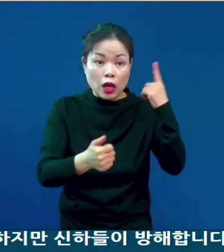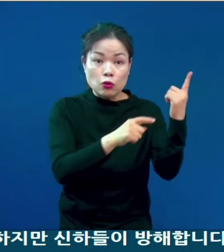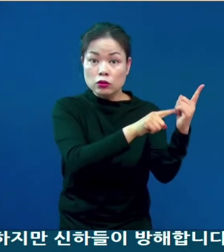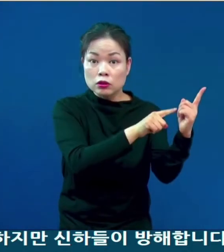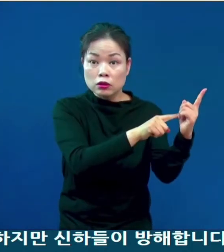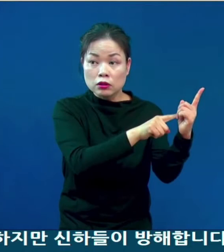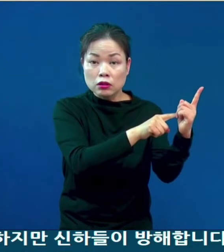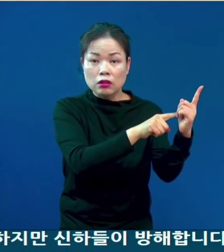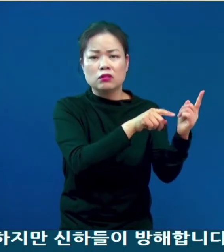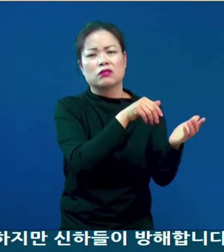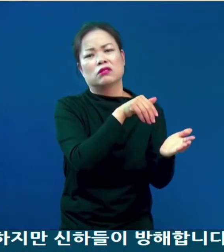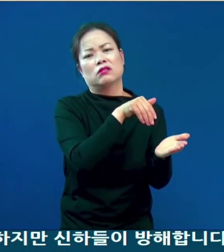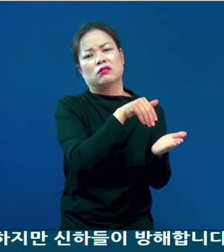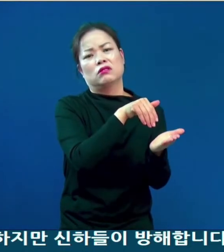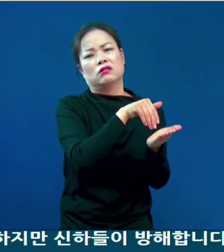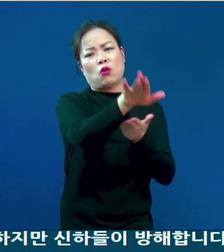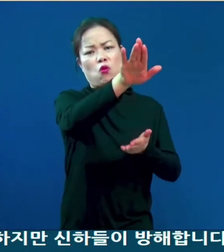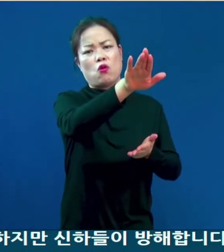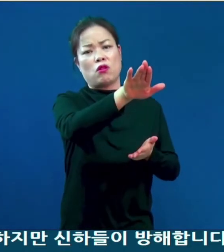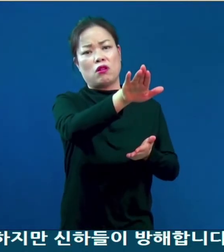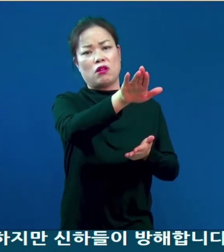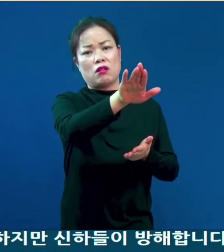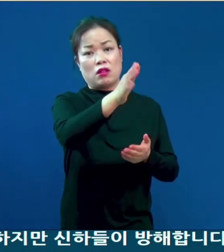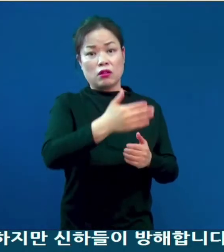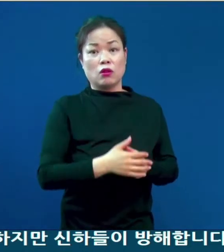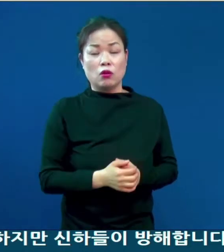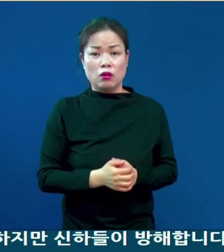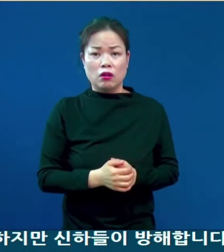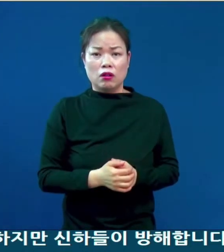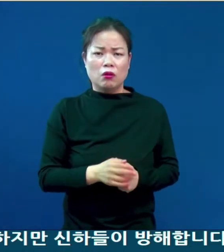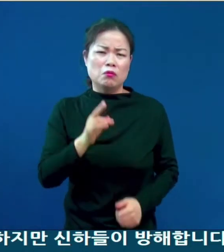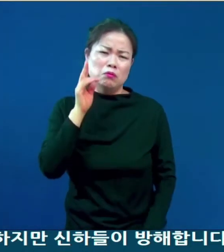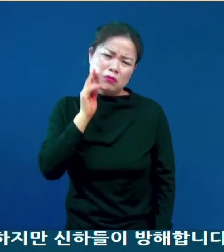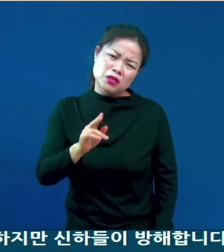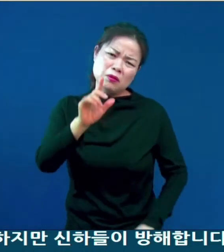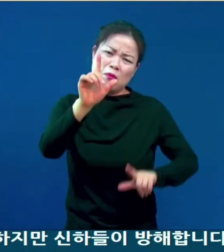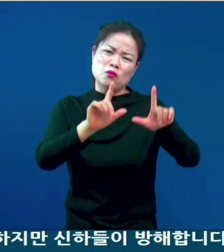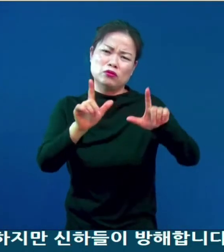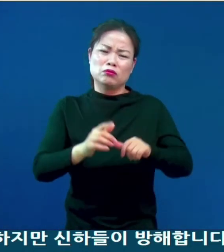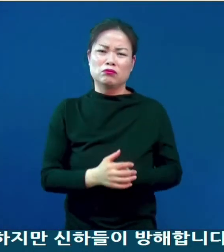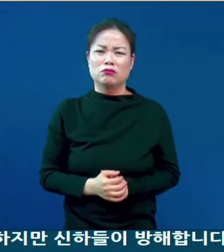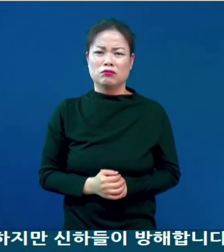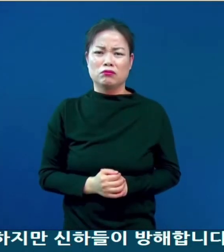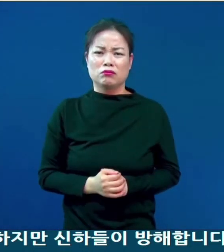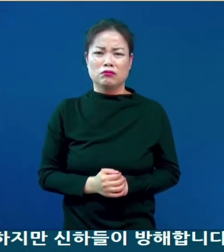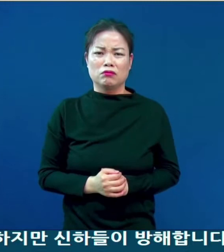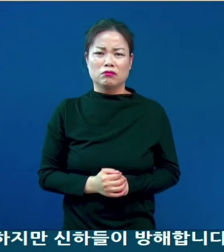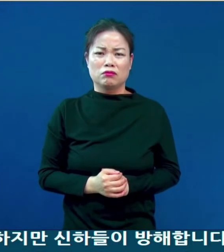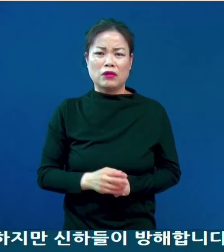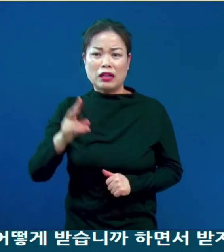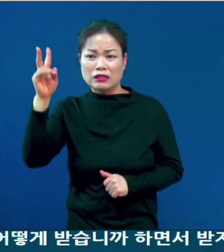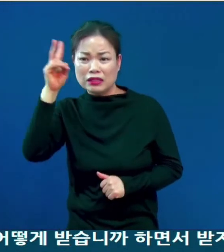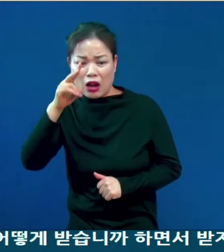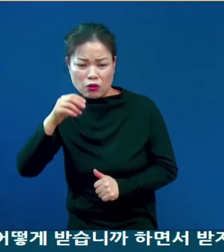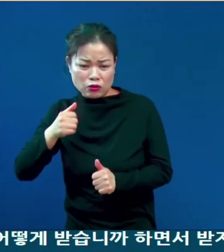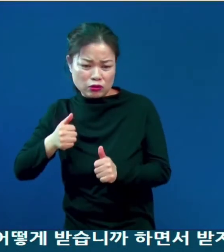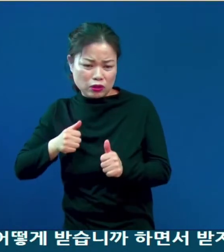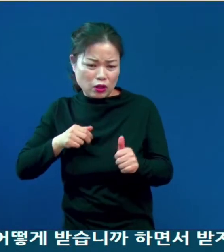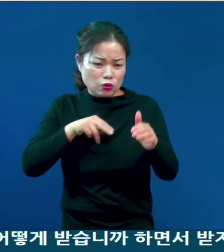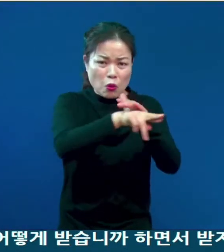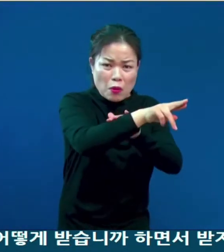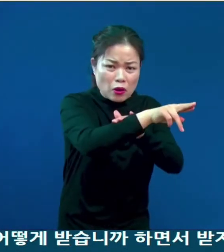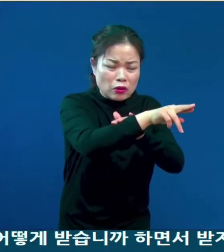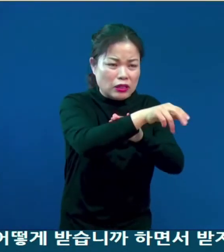그곳에서 쫓겨나게 되는 것입니다. 여러분, 얼마나 비참합니까? 사울에게 쫓겨서 가드 땅으로 간